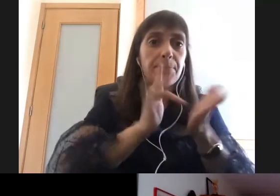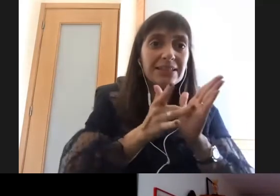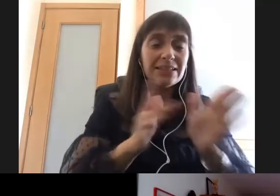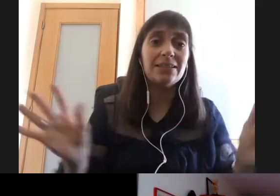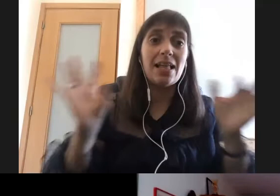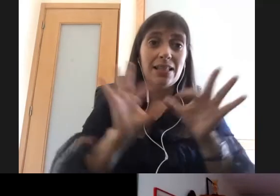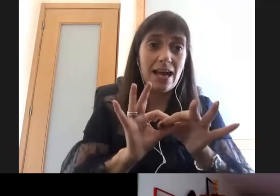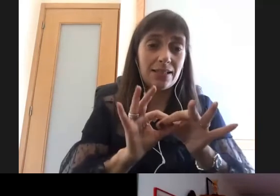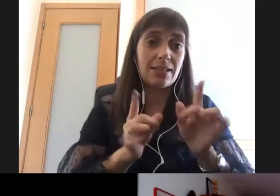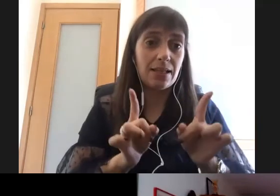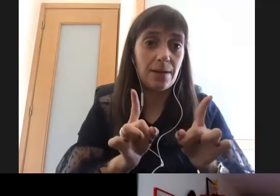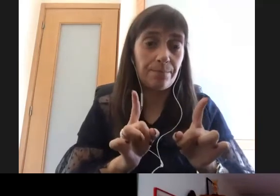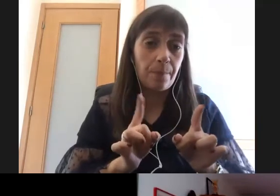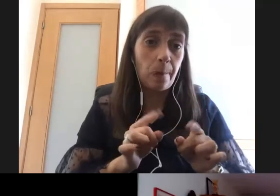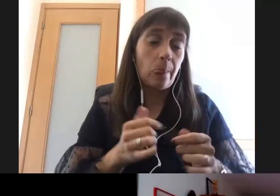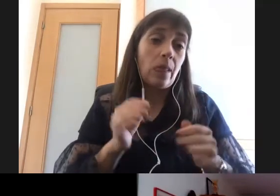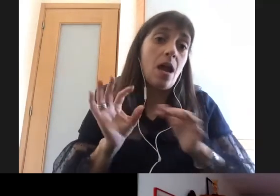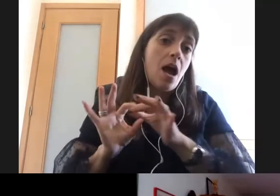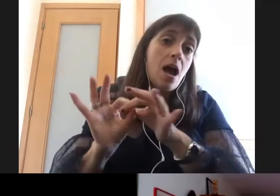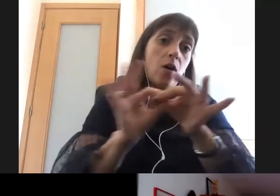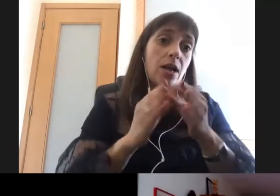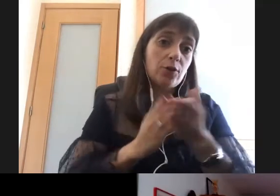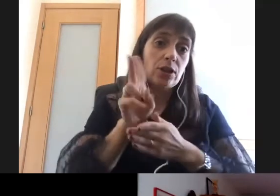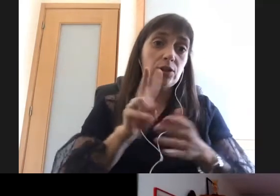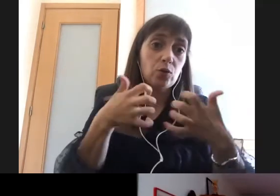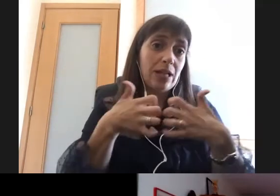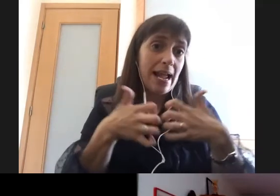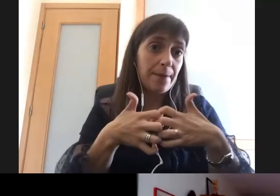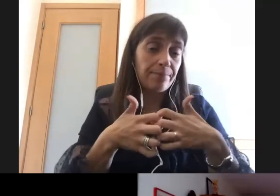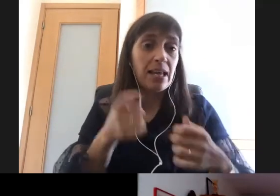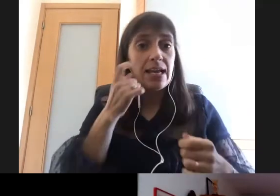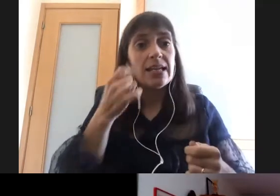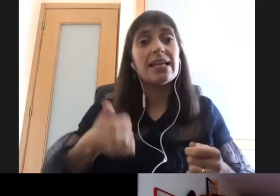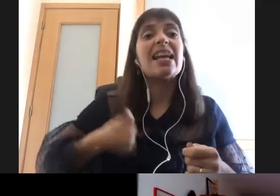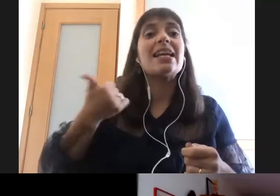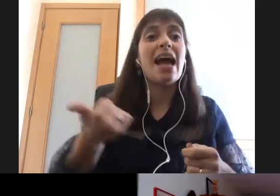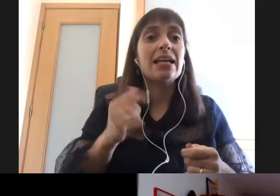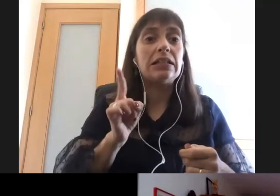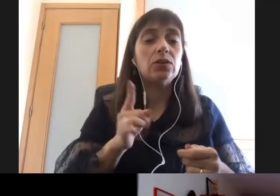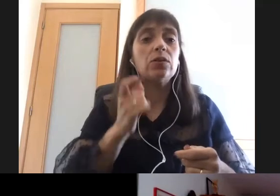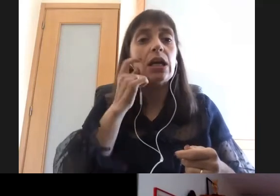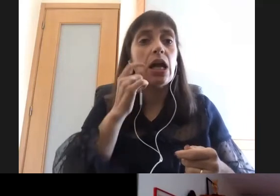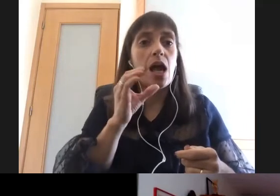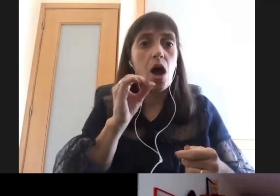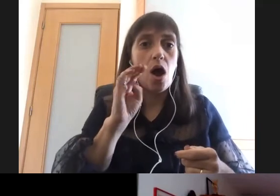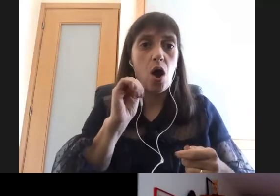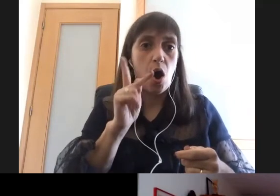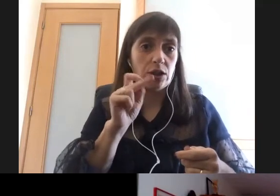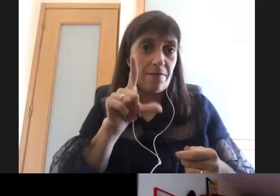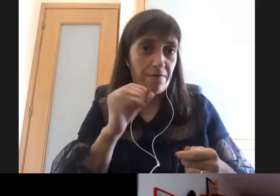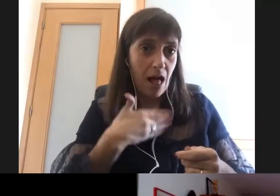eixo, mas sim aos aliados durante a Segunda Guerra. E quem ganha esse cabo de guerra é o Oswaldo Aranha, não são os fascistas.